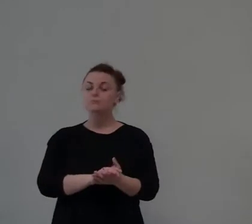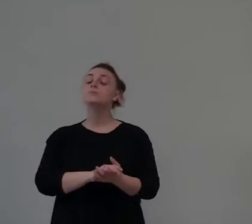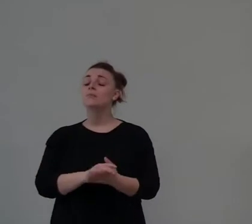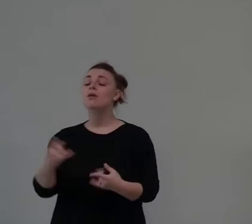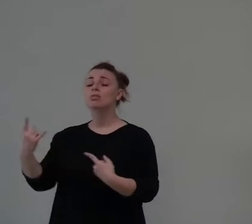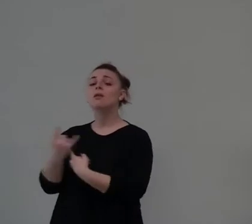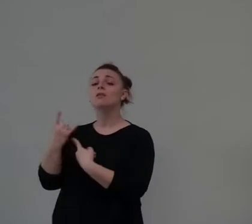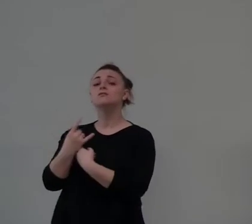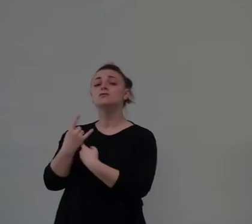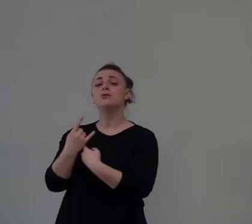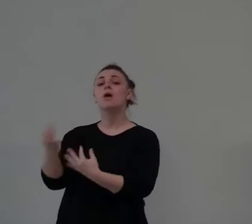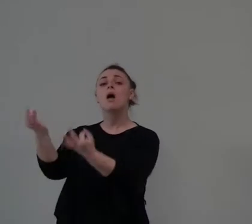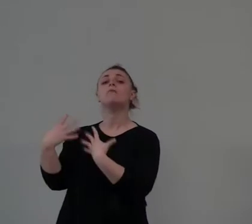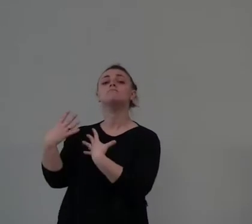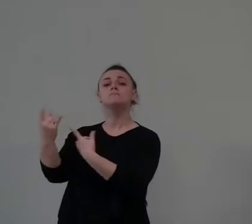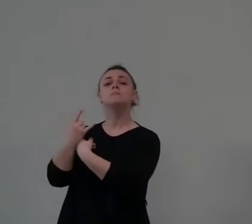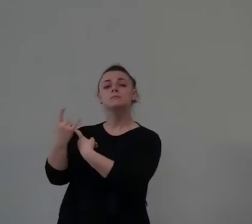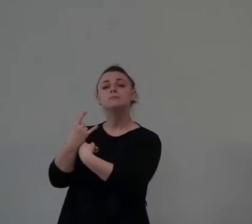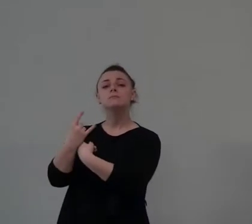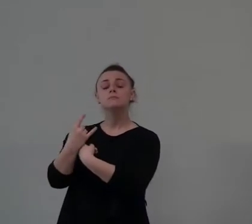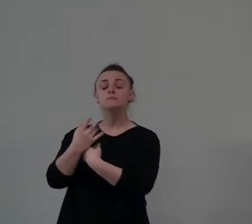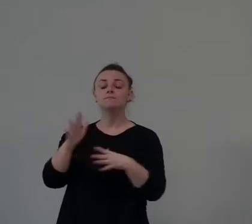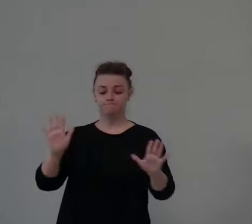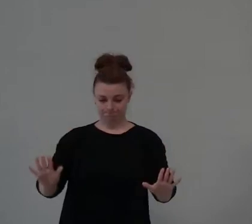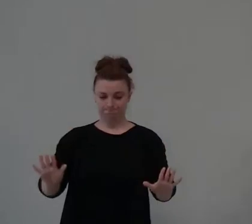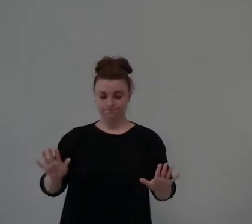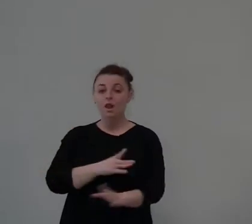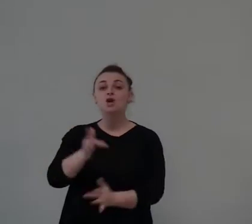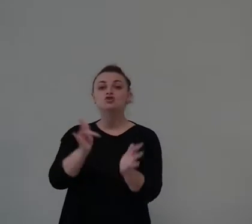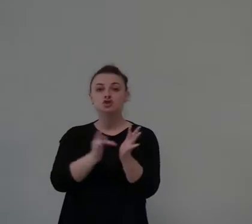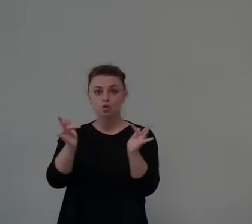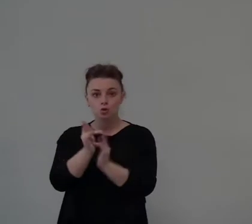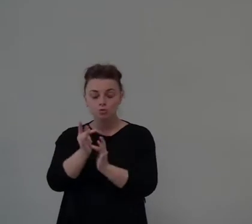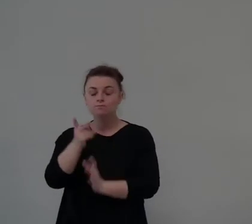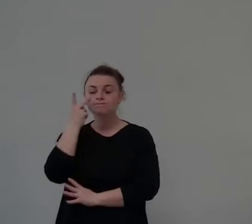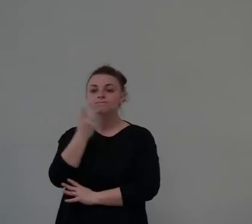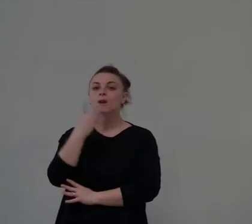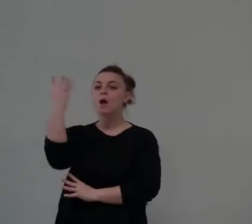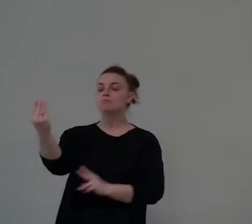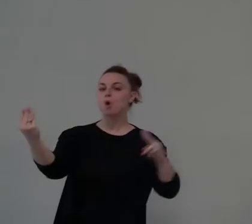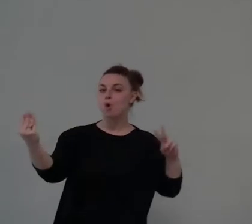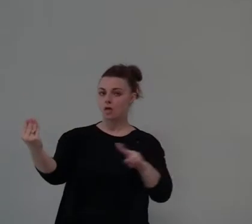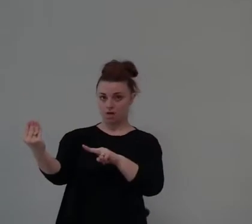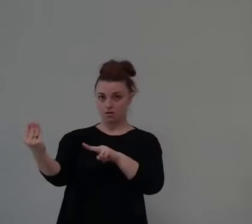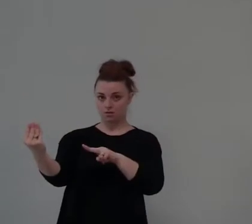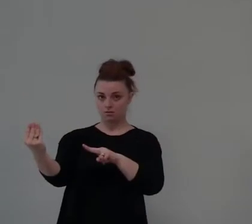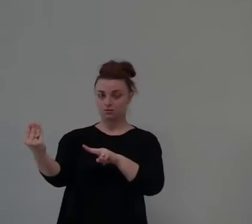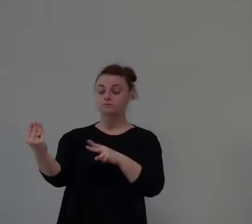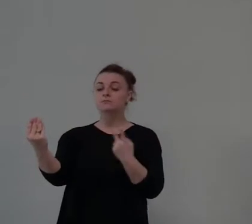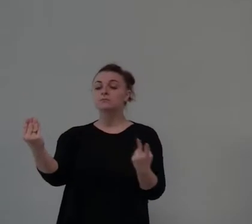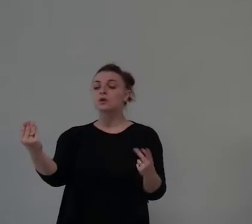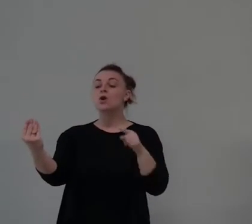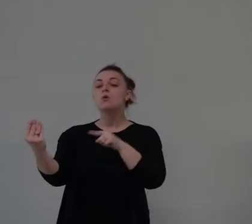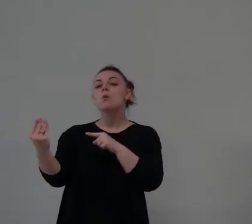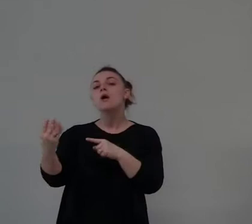tentato. Ora, Gesù è il nostro modello. Gesù è il nostro modello di tutto. E tutto quello che ha fatto,